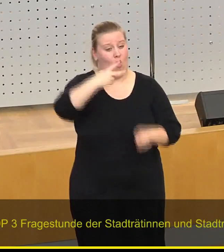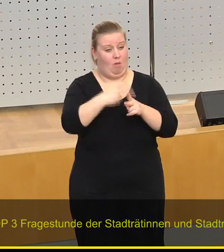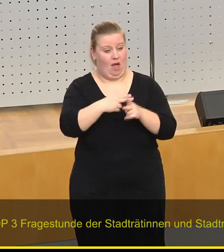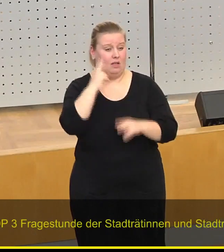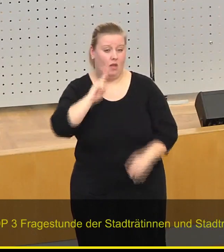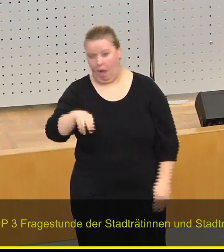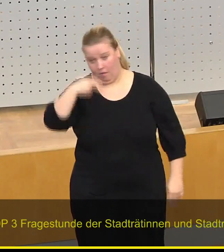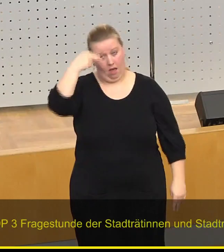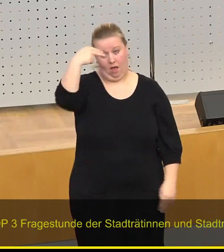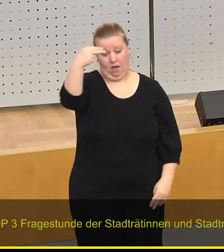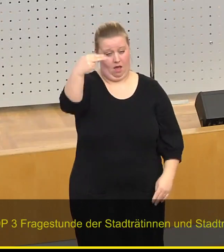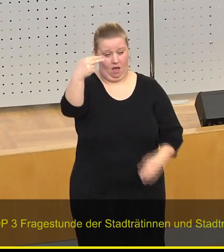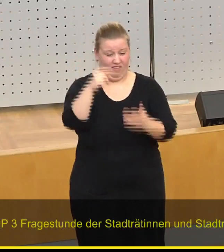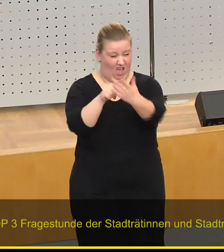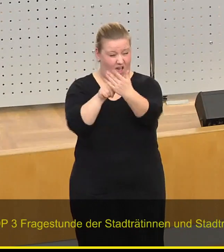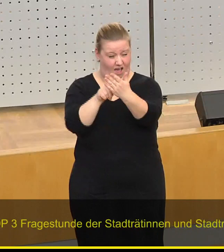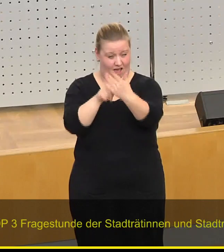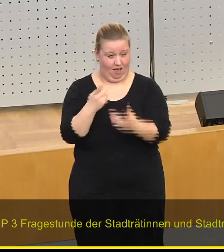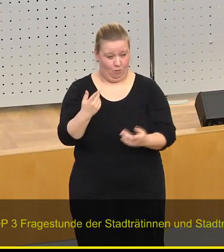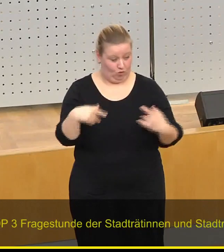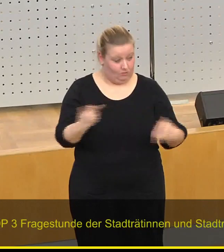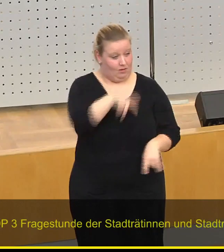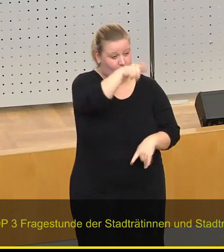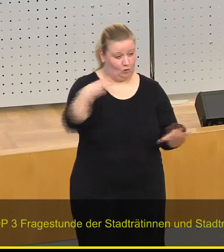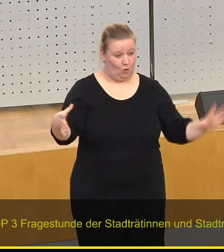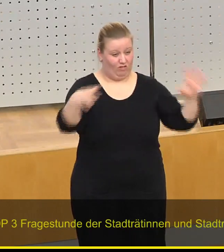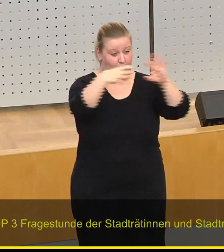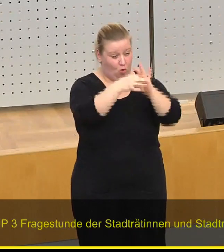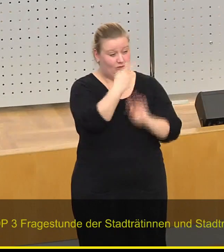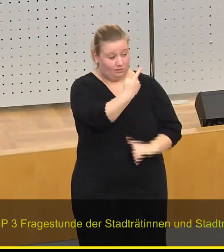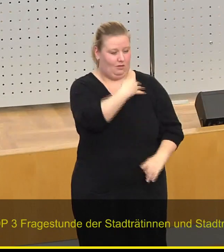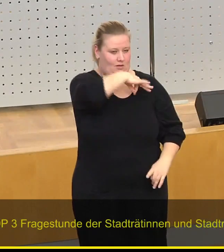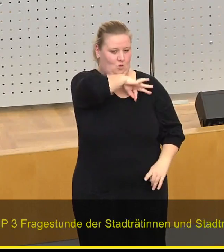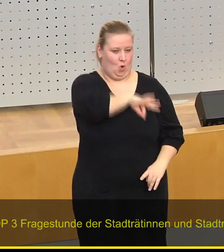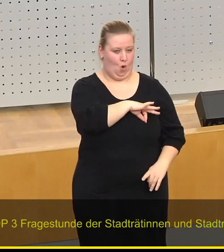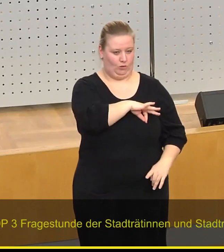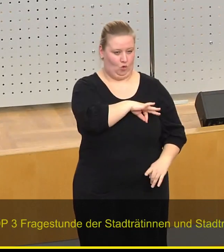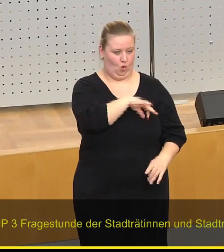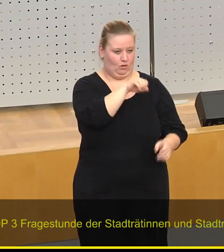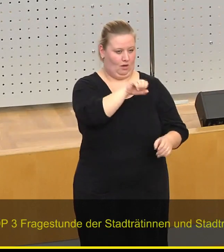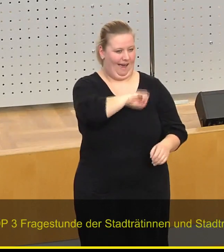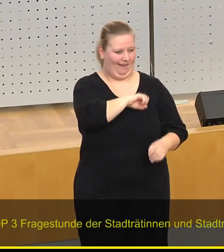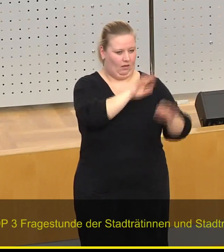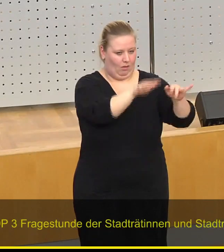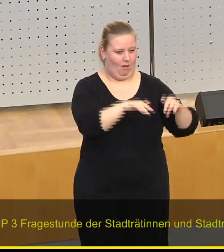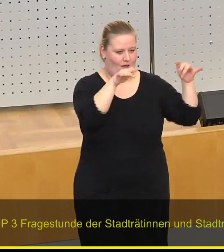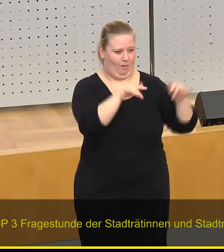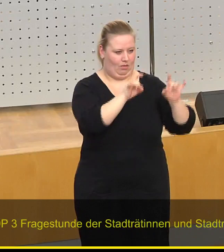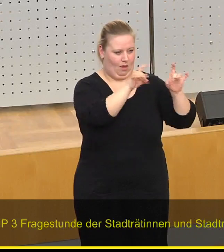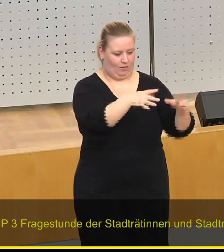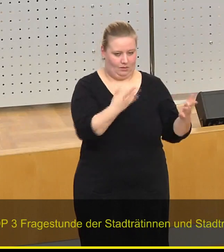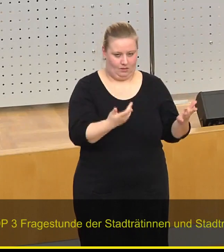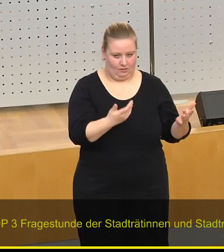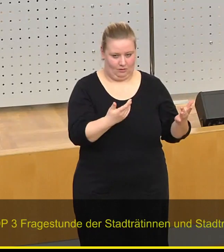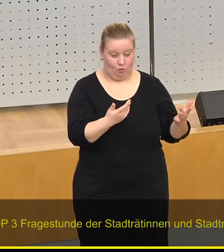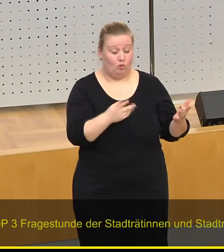ganz herausgehobener Weise mit einer Person verbunden ist, die wegen Korruption von Ihrem eigenen Parlament abgesetzt worden